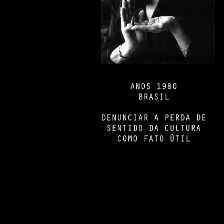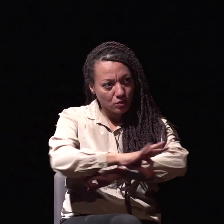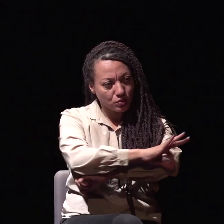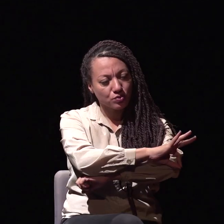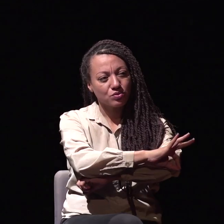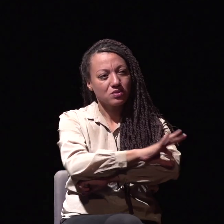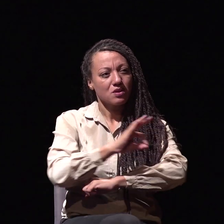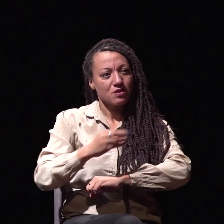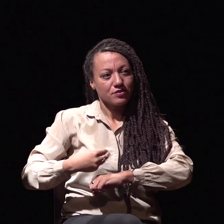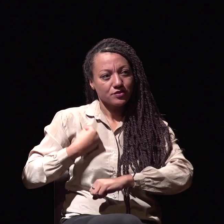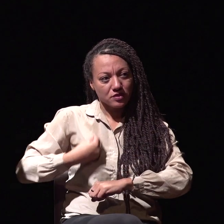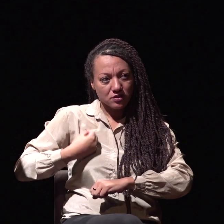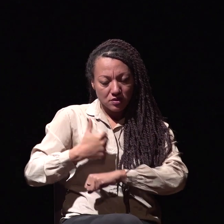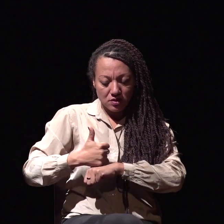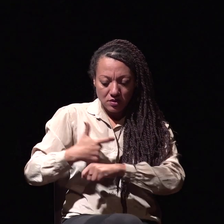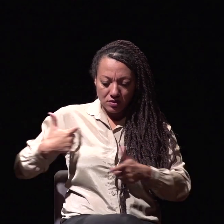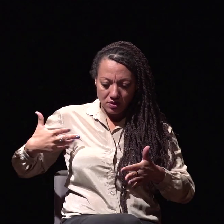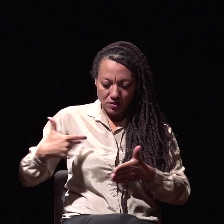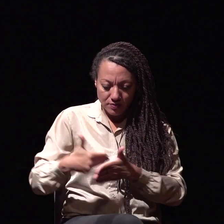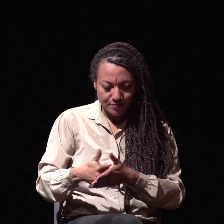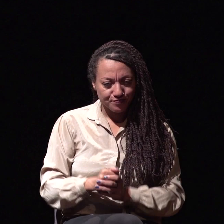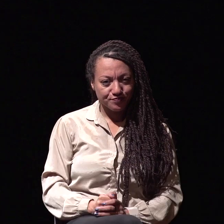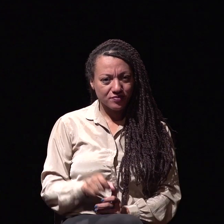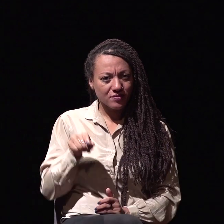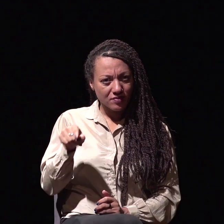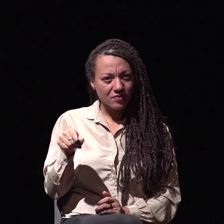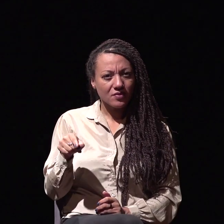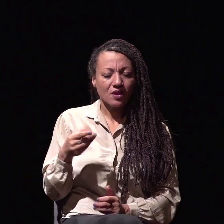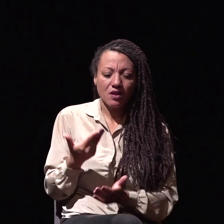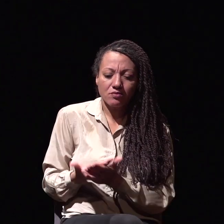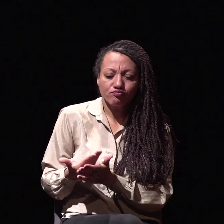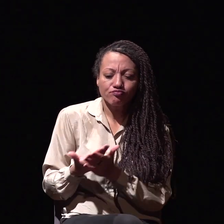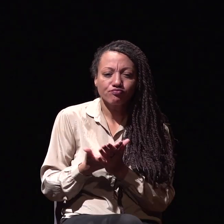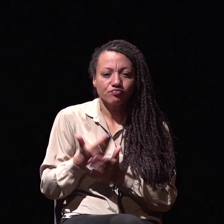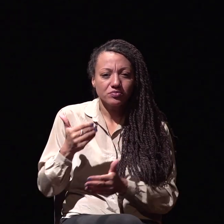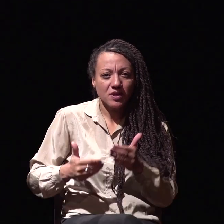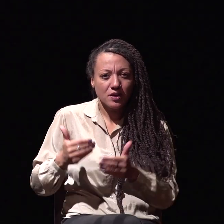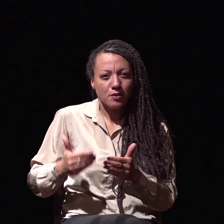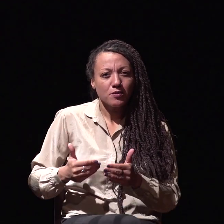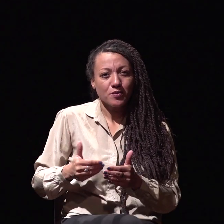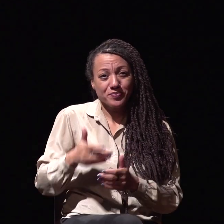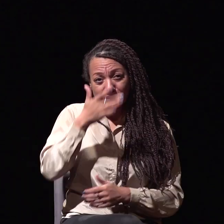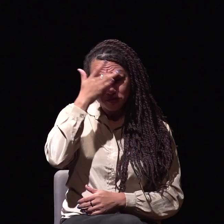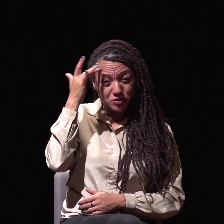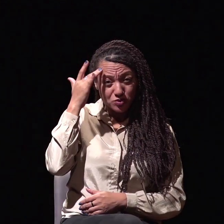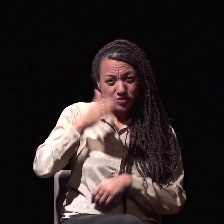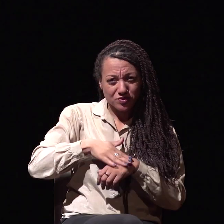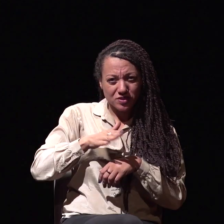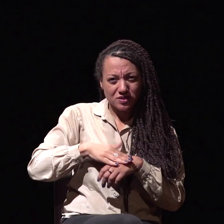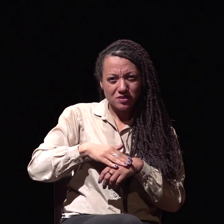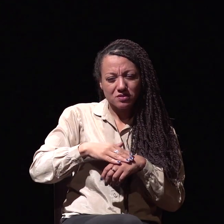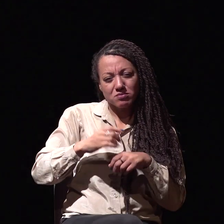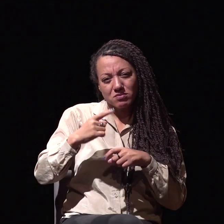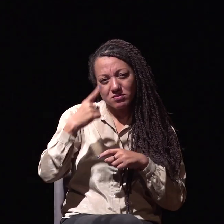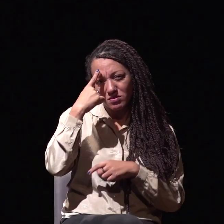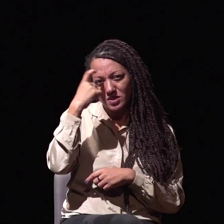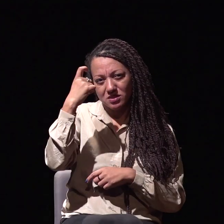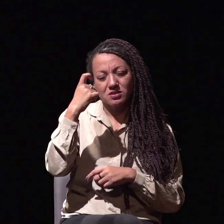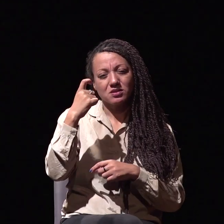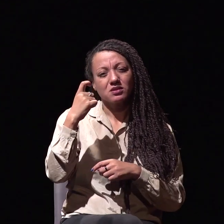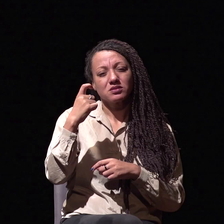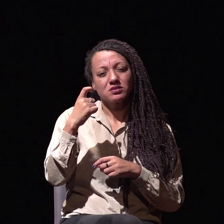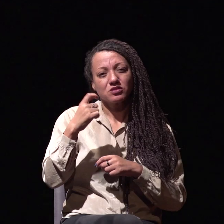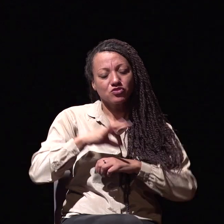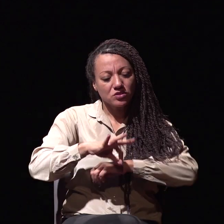a um tempo da história em que seus protagonistas forjaram uma ideia de arquitetura que conduzisse a transformações